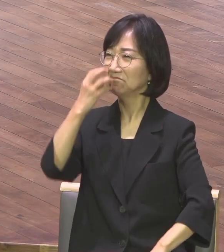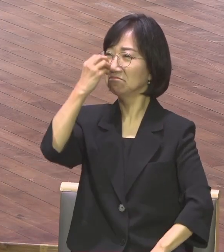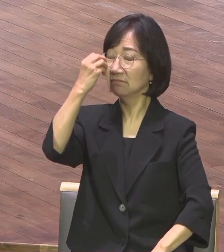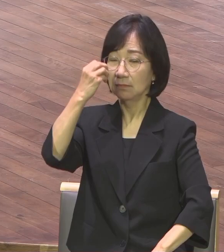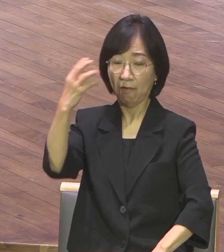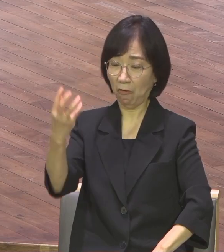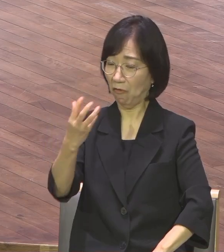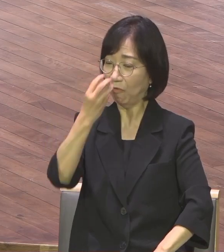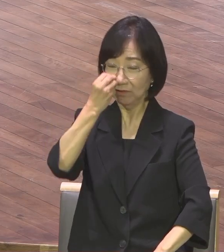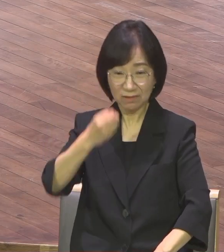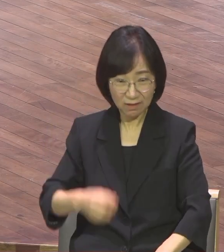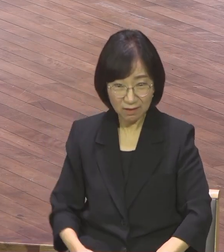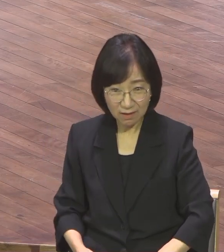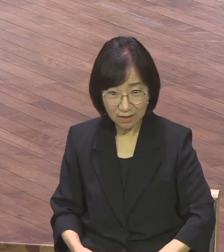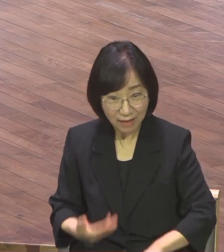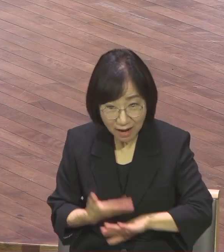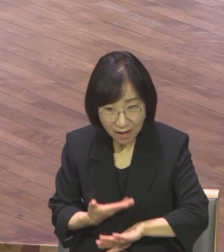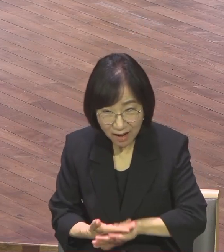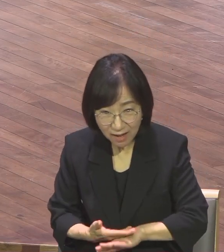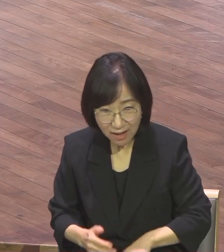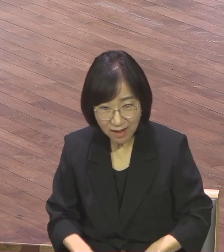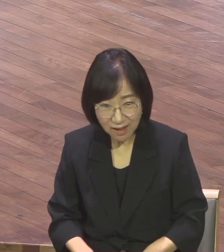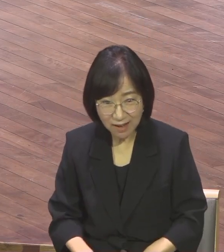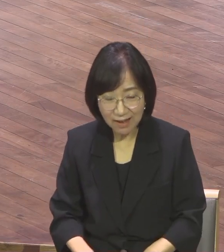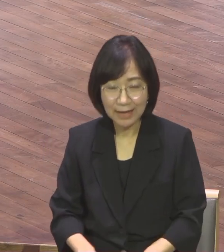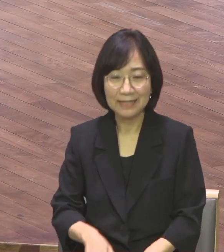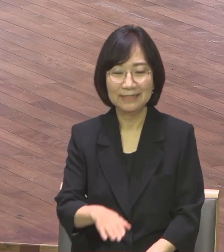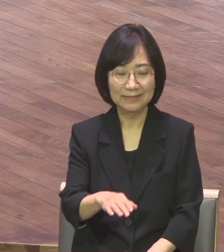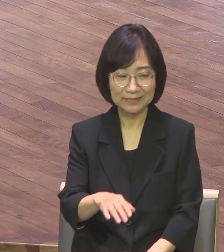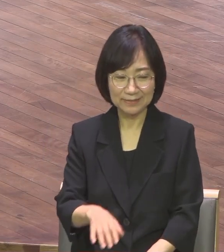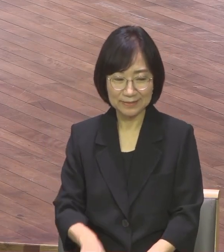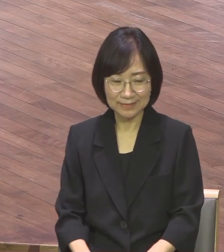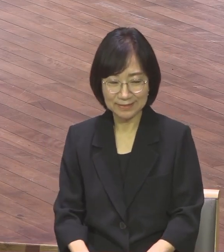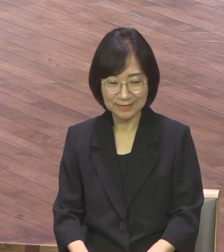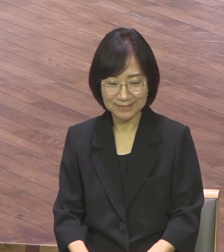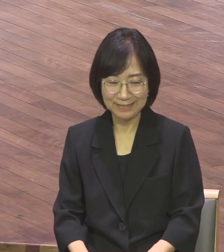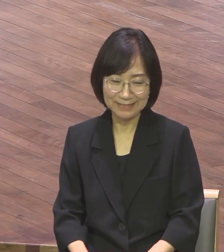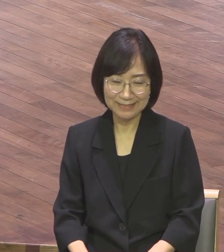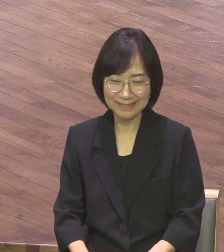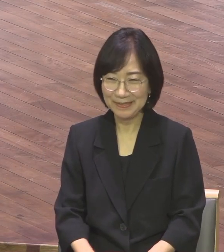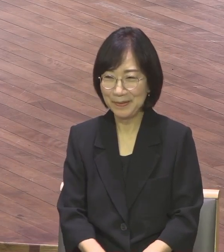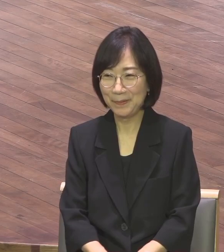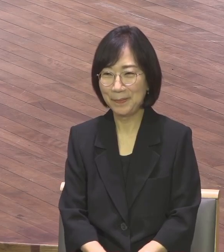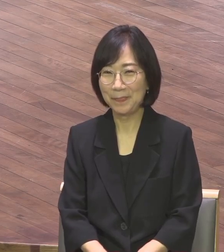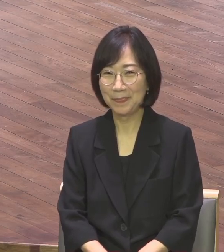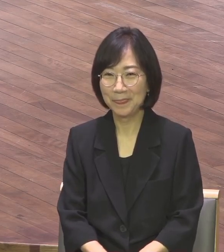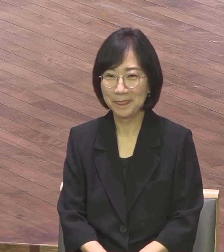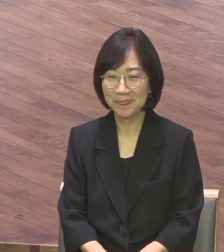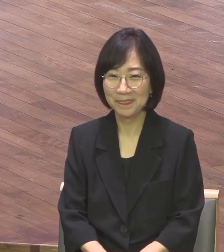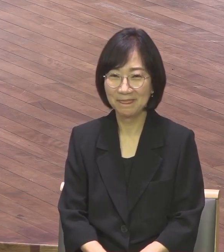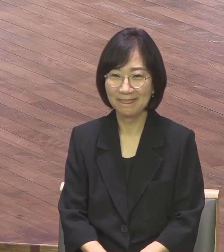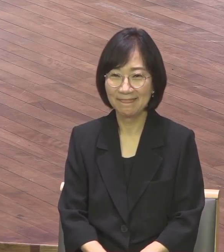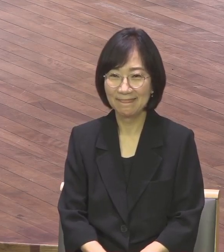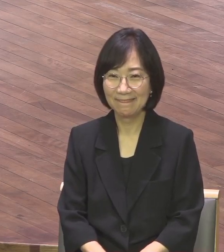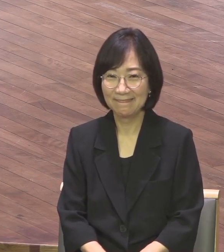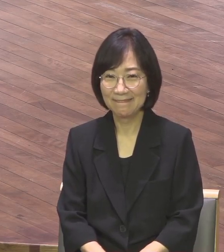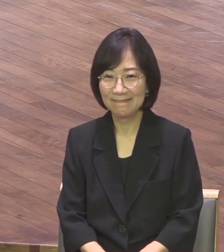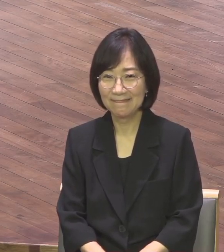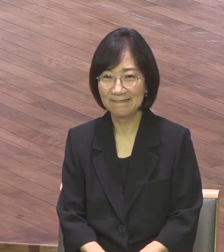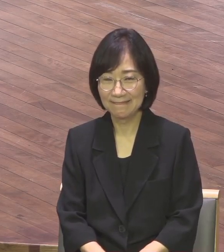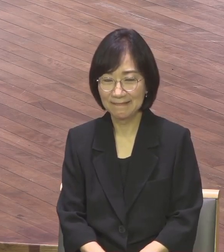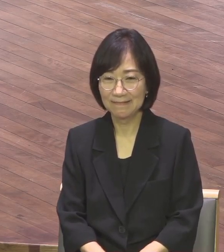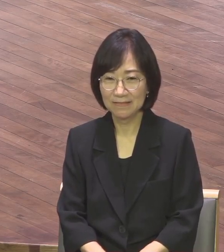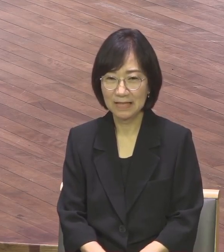구두 수준공 은행 옆에 구두 수준공이나 저 도 닦고 있는 가서 도사나 금식기도 하는 인간